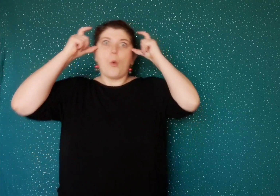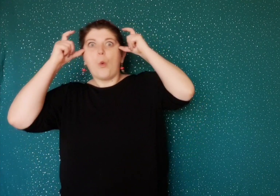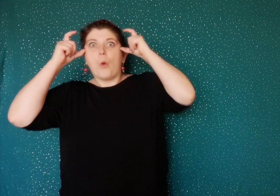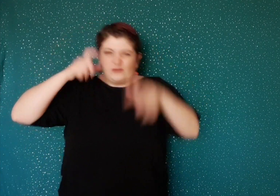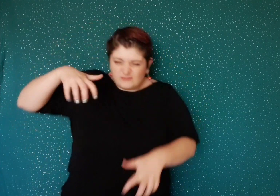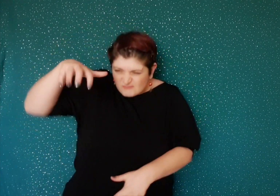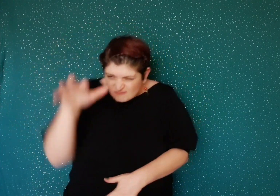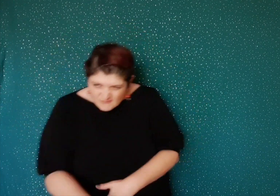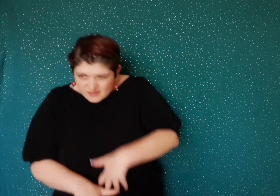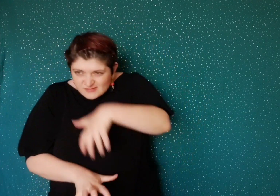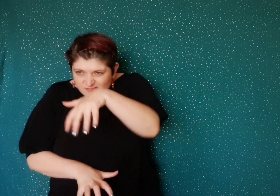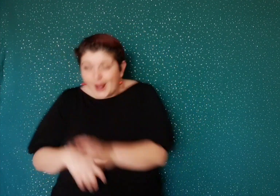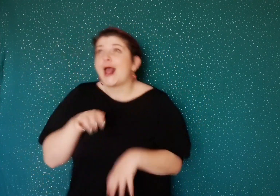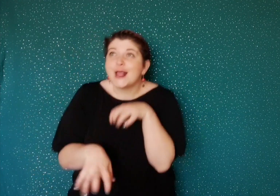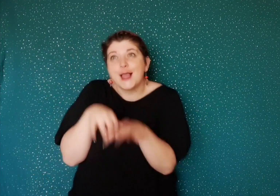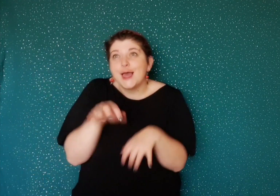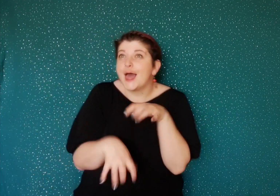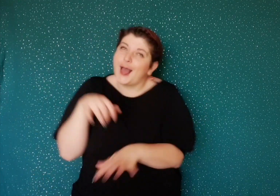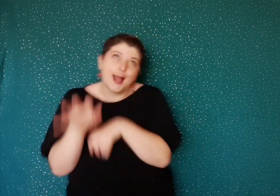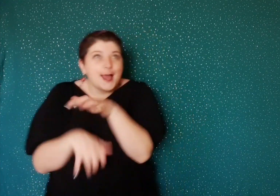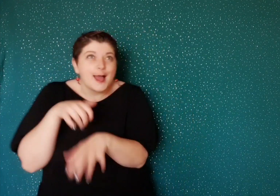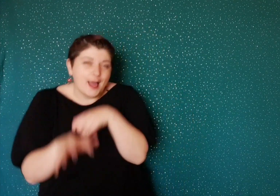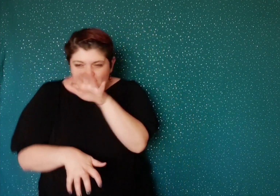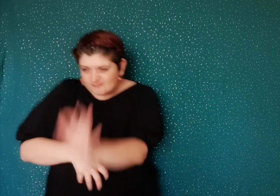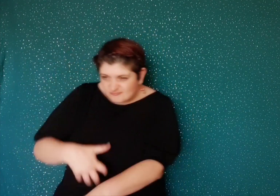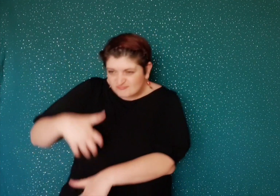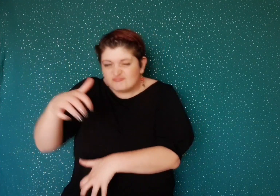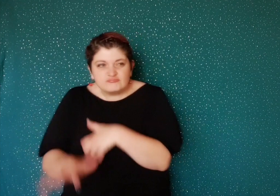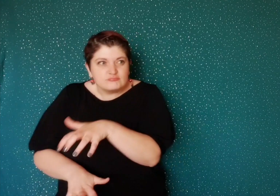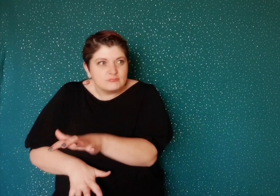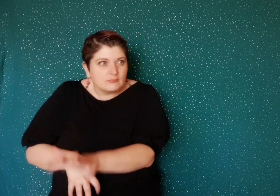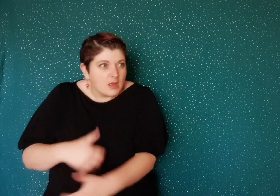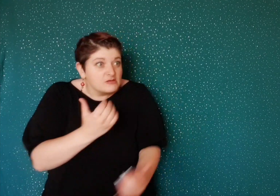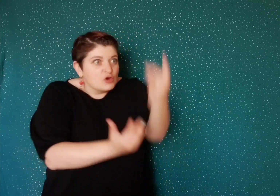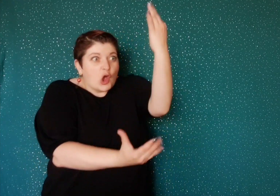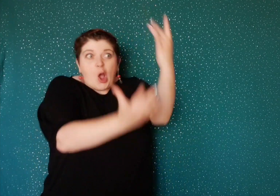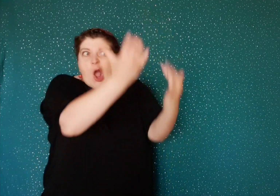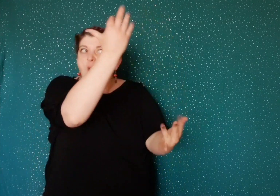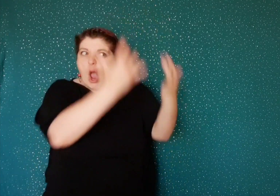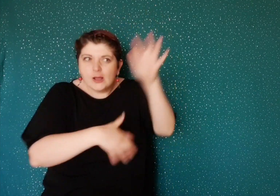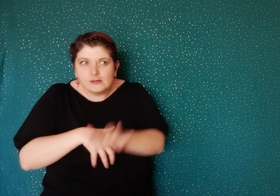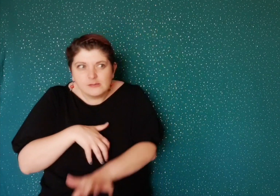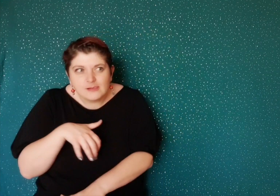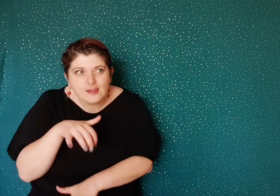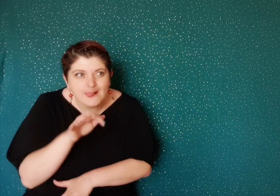Le feu qui brillait intéressait énormément la famille ours,